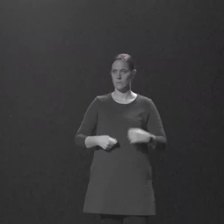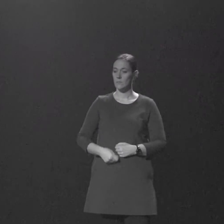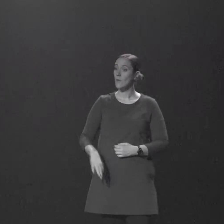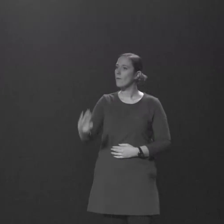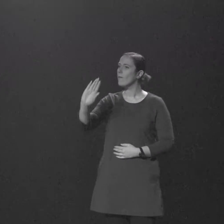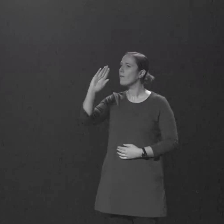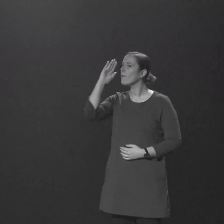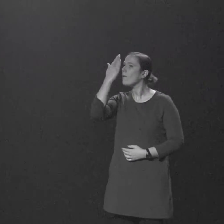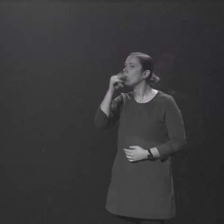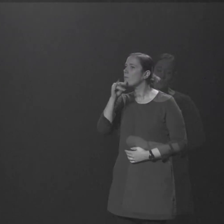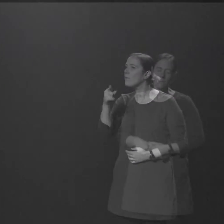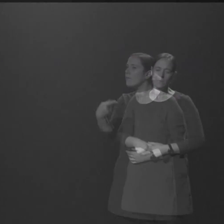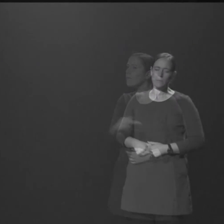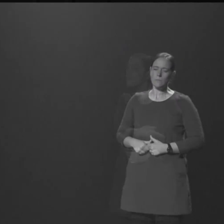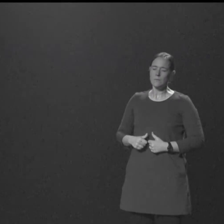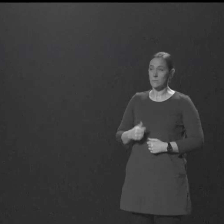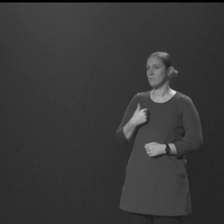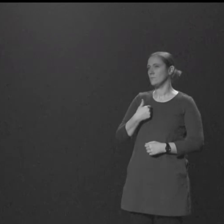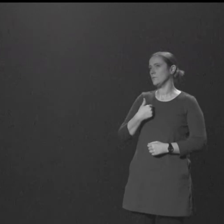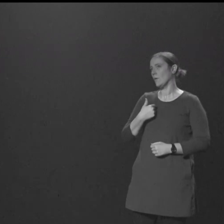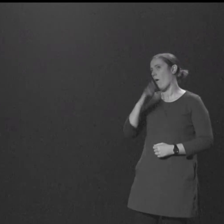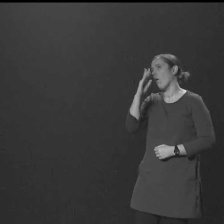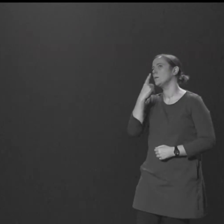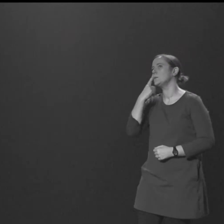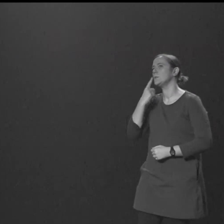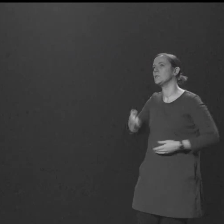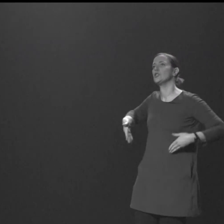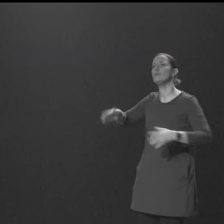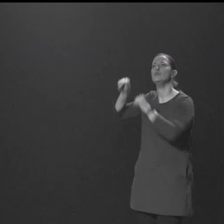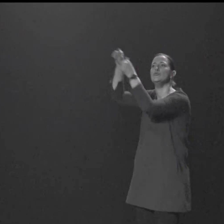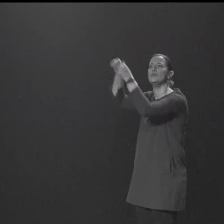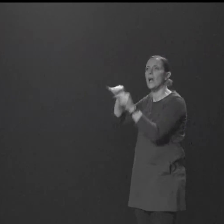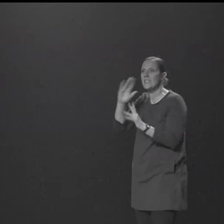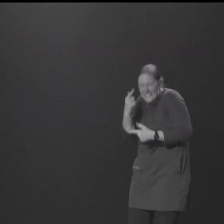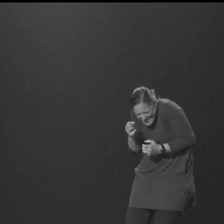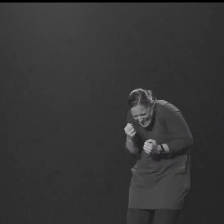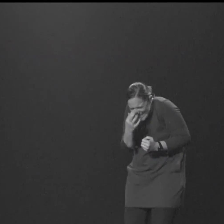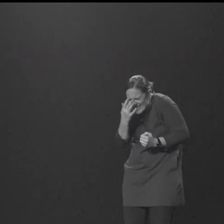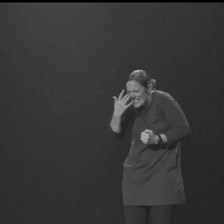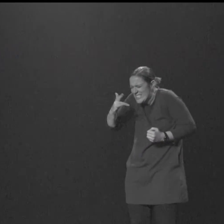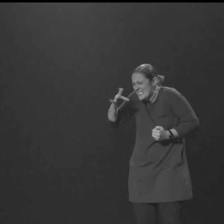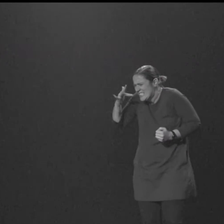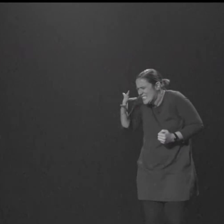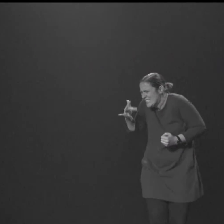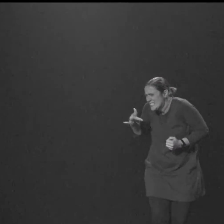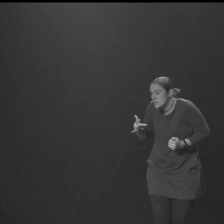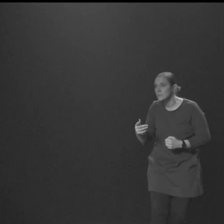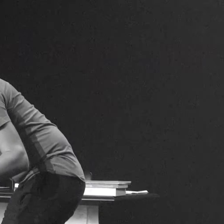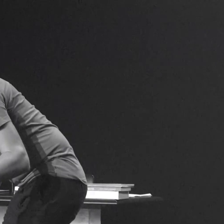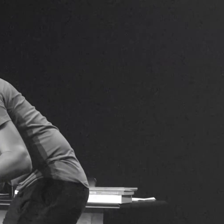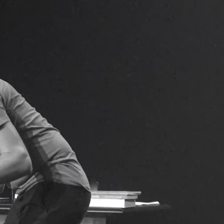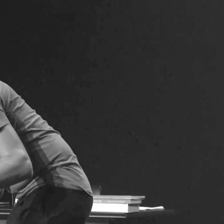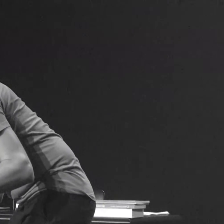Kent u die? Ik heb die zien hangen aan de muur. Zoals iedereen. Ah! Ik dacht dat mijn neus